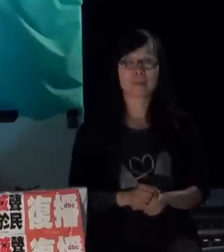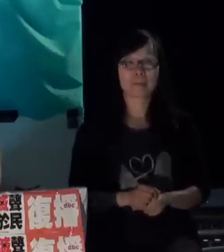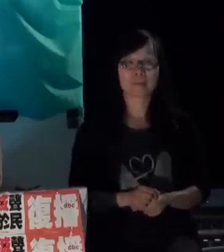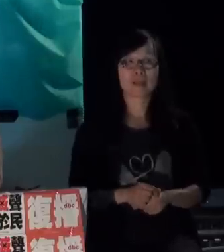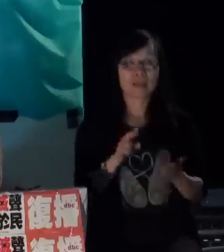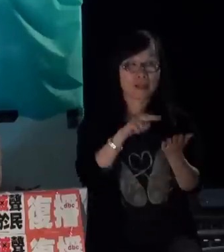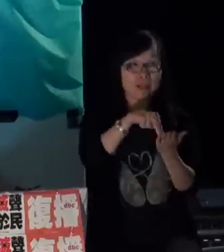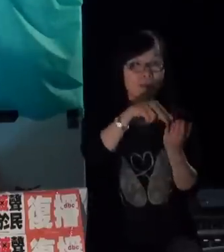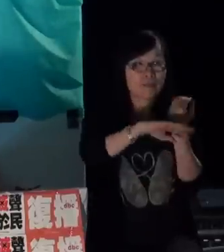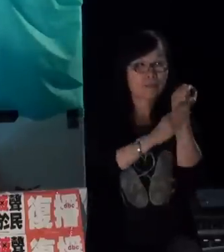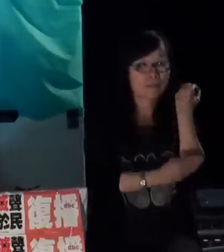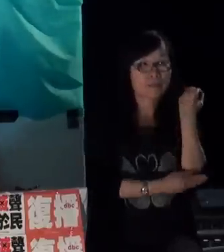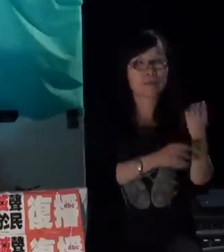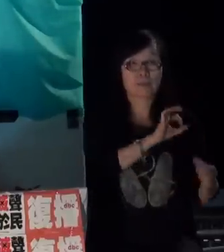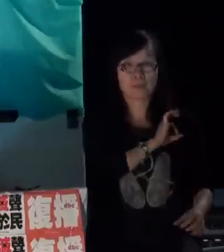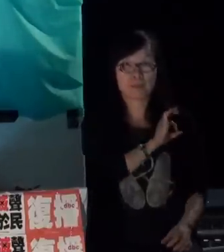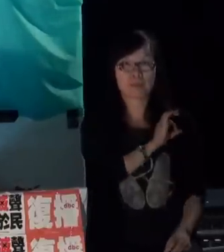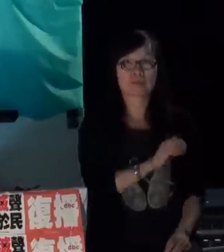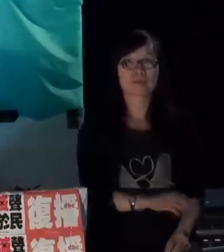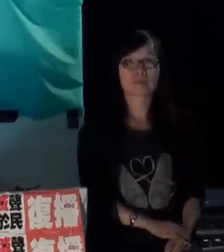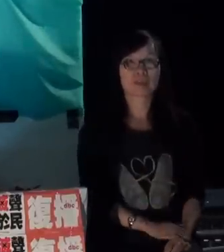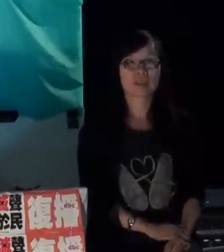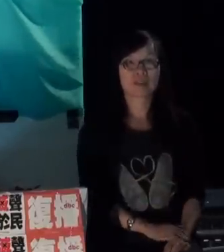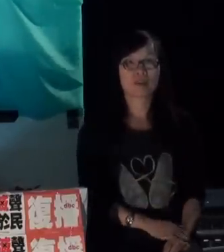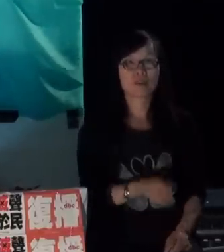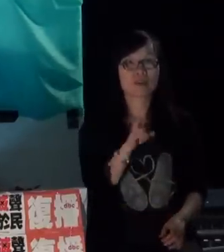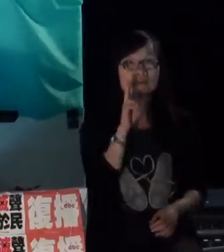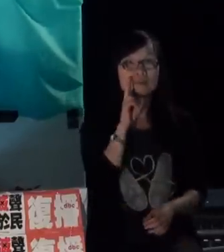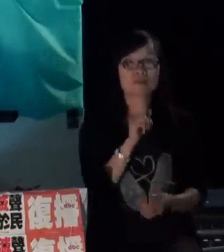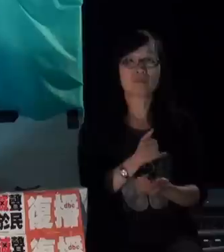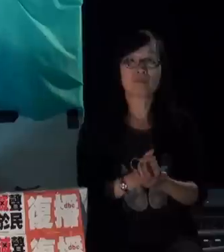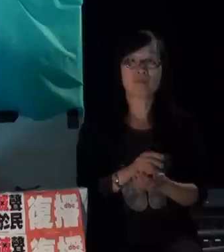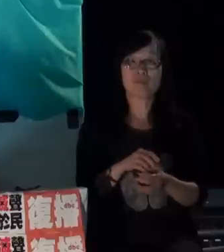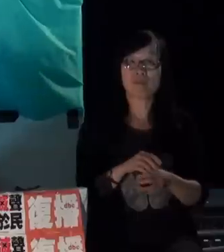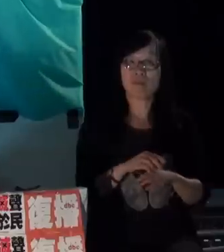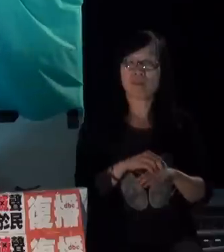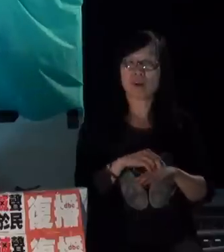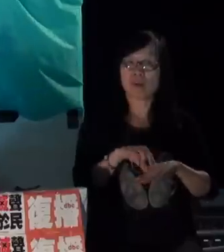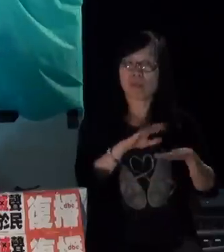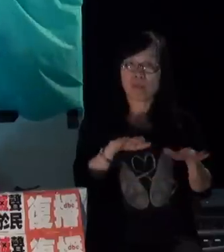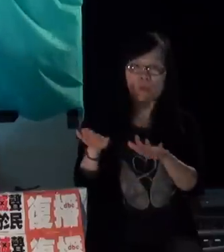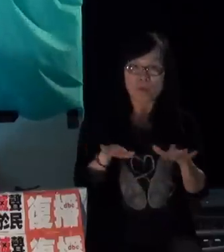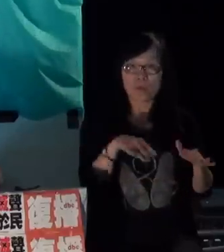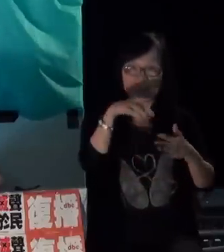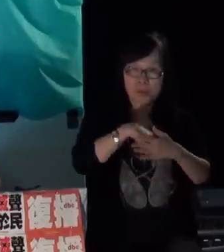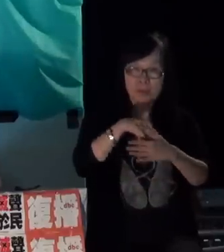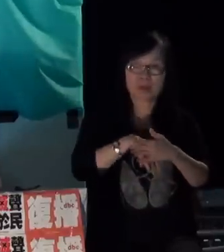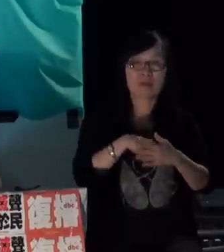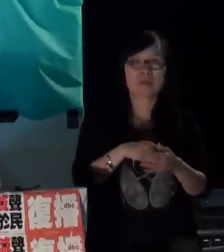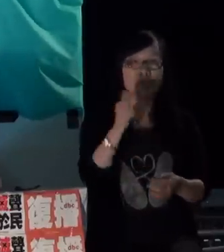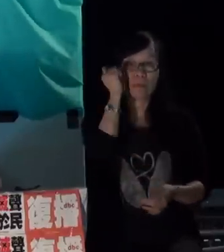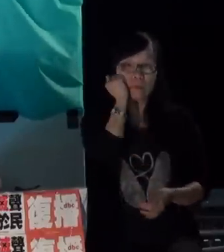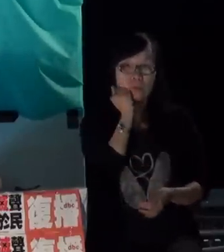在立法會裏面是好像在銀行裏面咁嘅啫。就是那些長